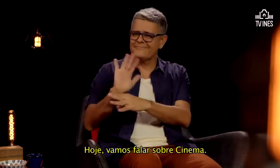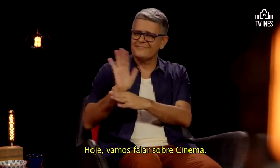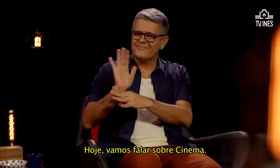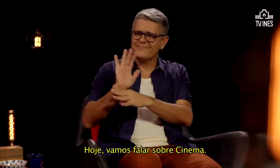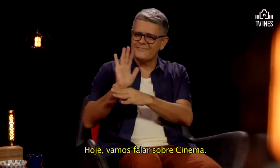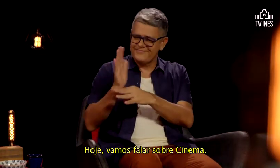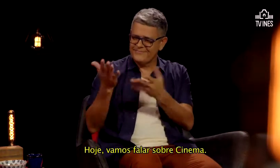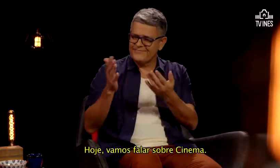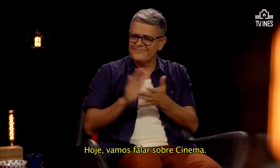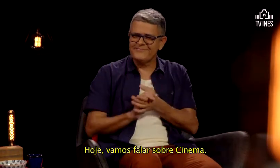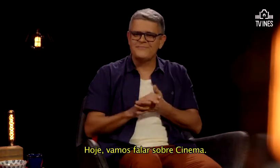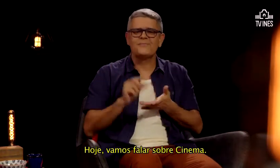hoje vamos falar sobre cinema.